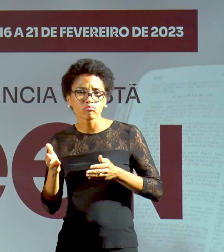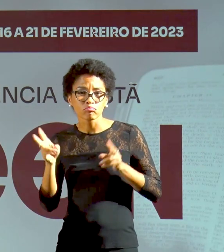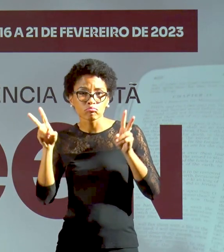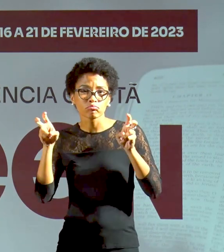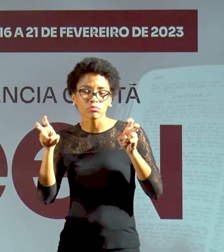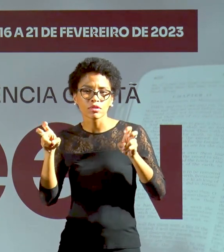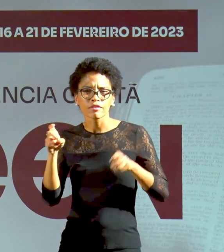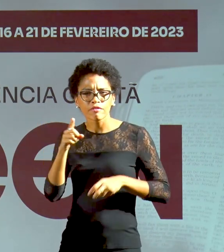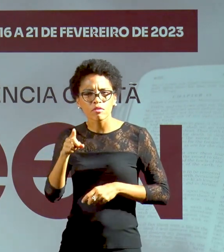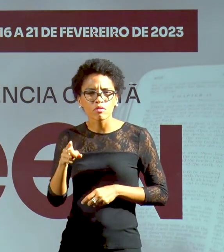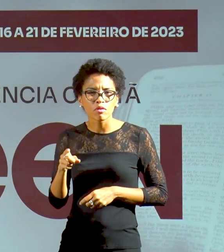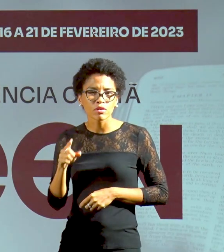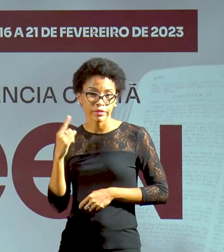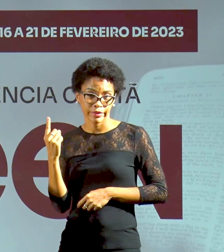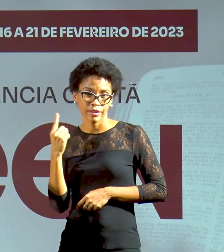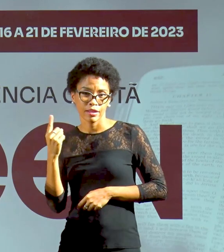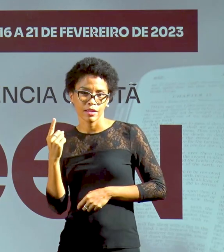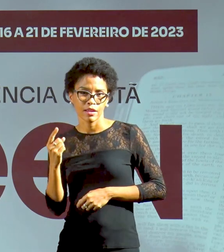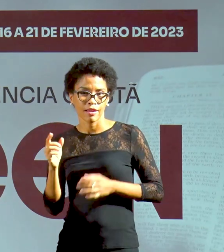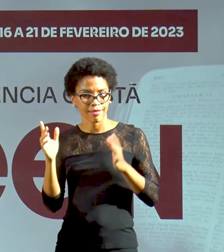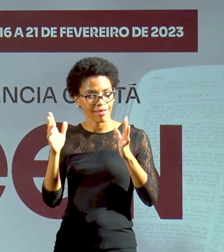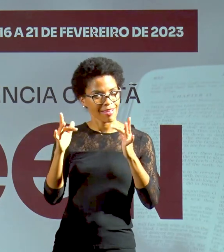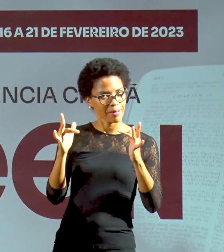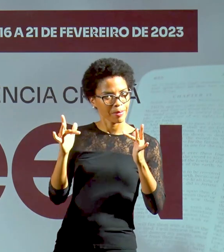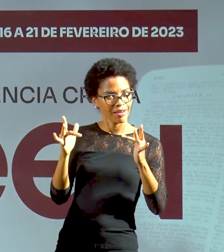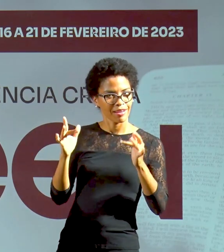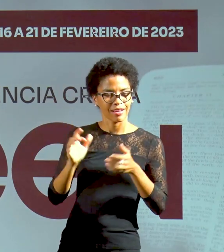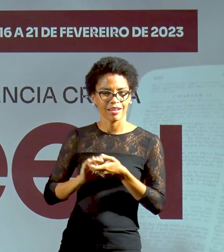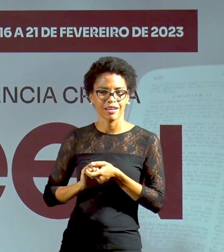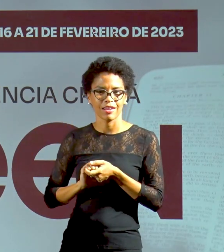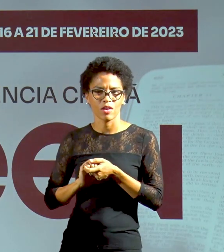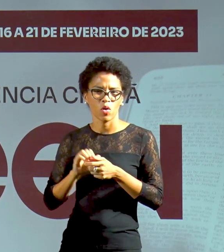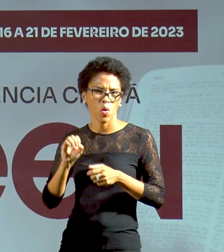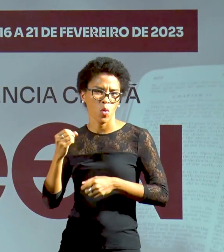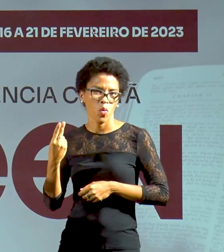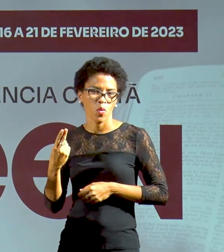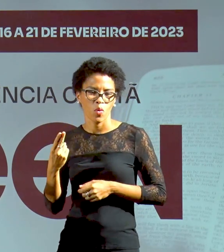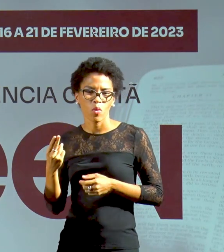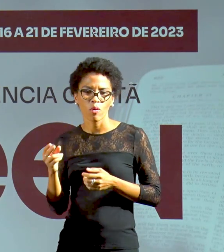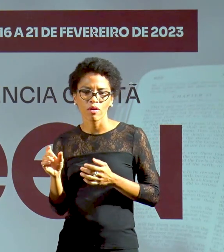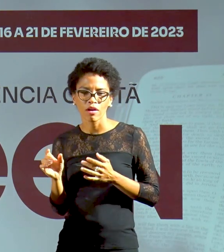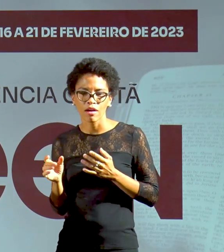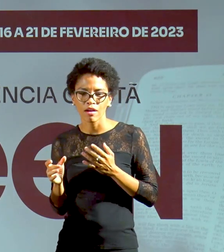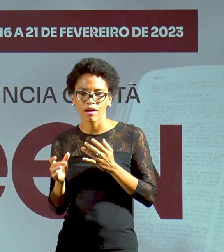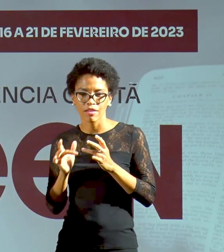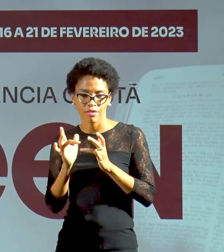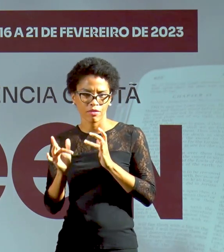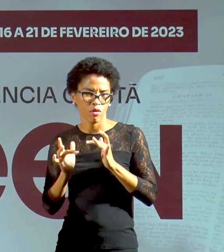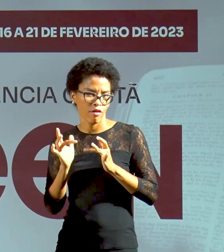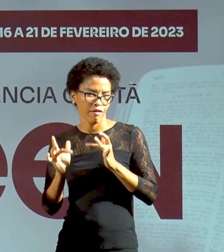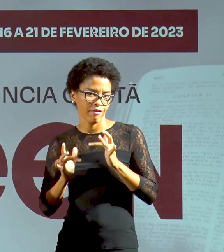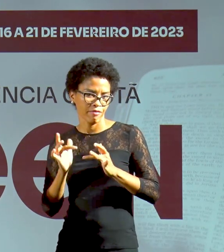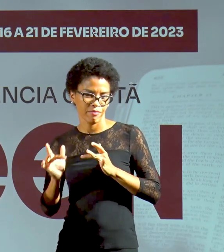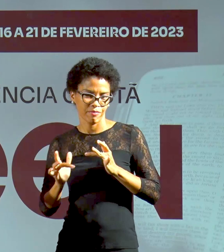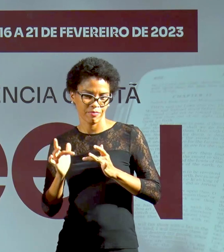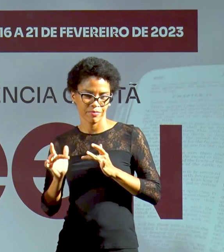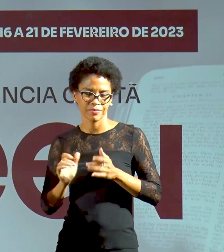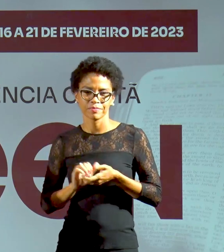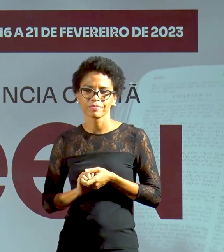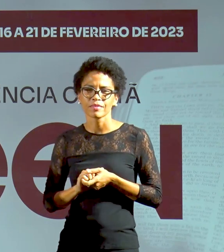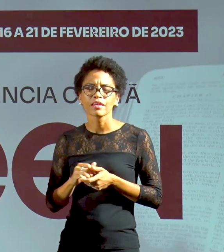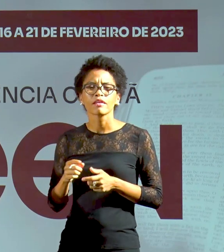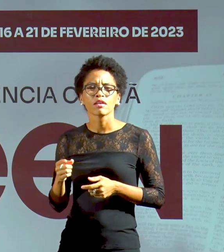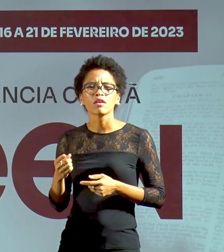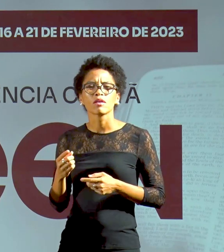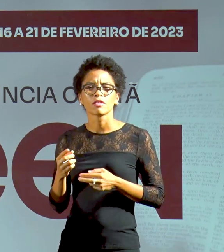solteiro para você que tá namorando para você que tá vocês tem gente noiva aqui às vezes tem um pessoal mais velha aí né mas esse é o meu desejo para